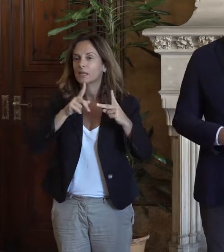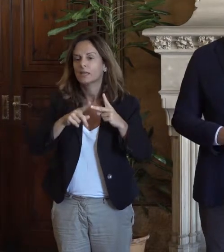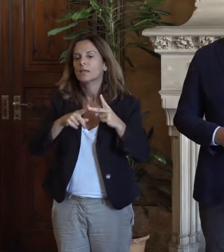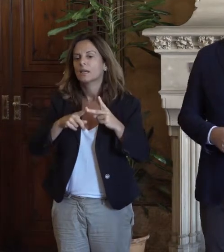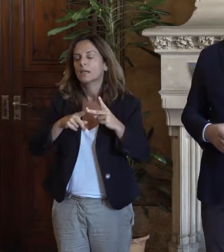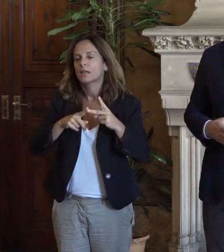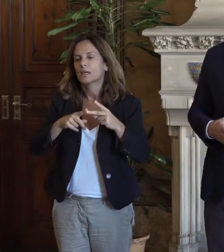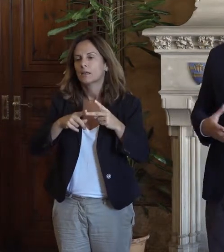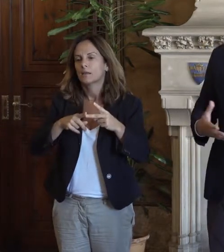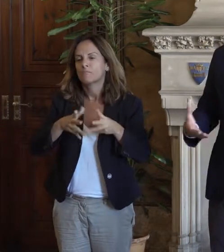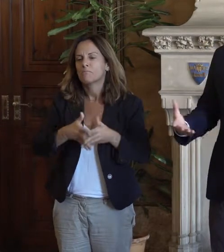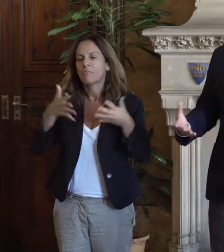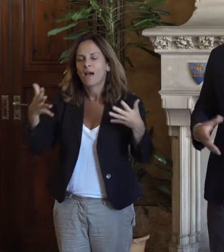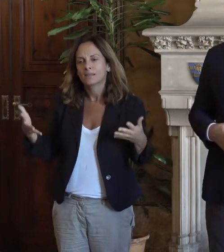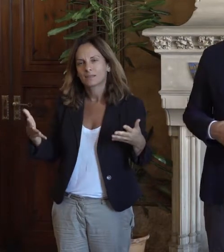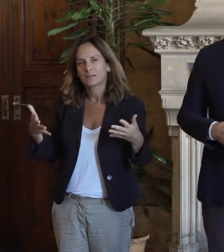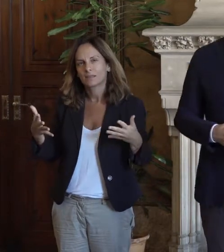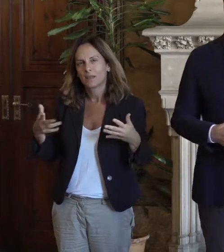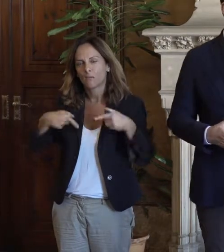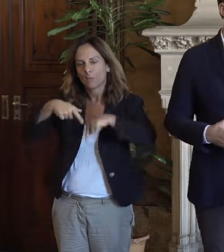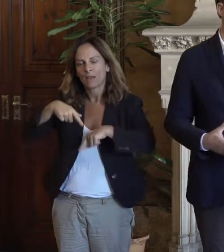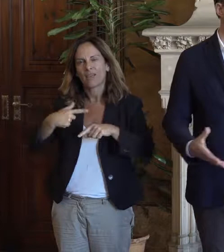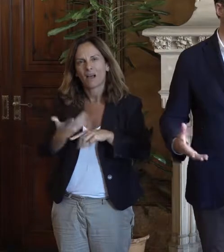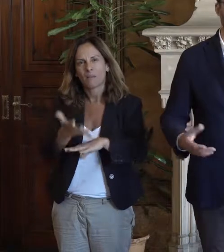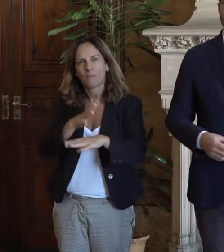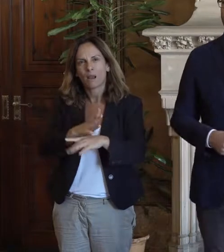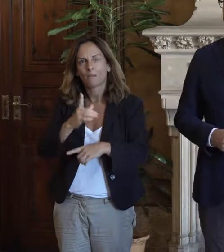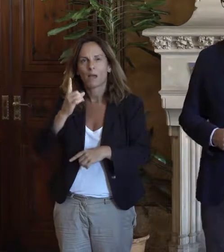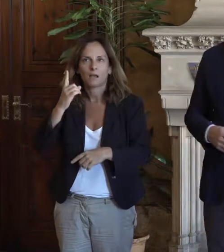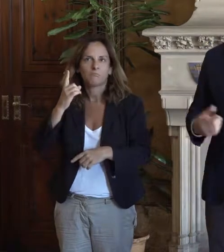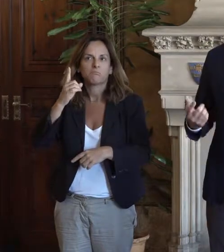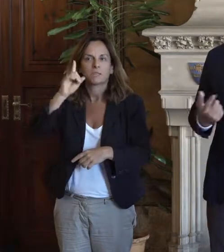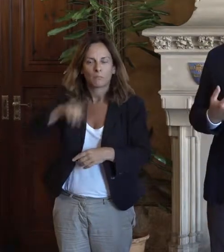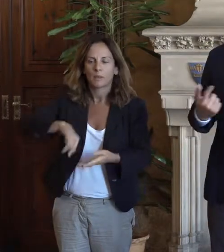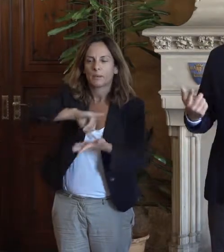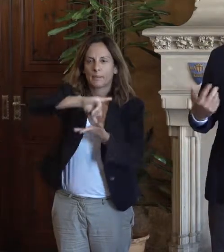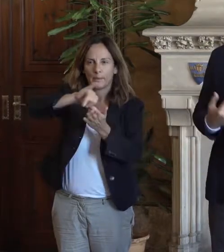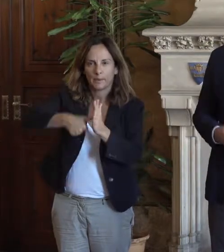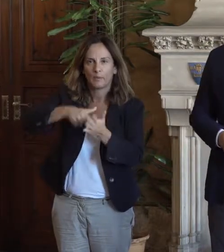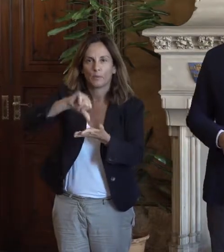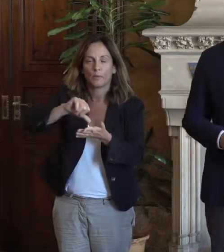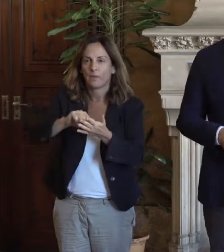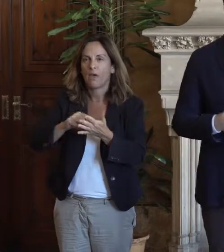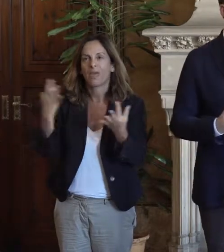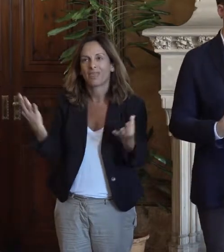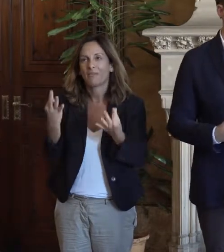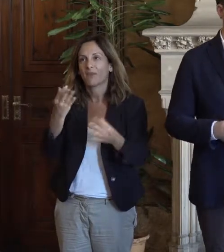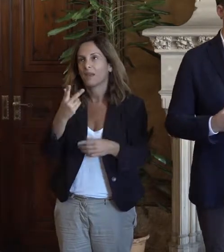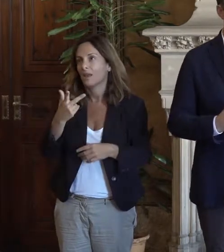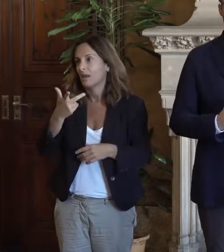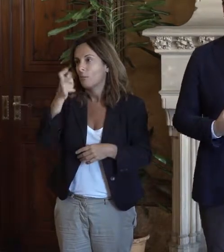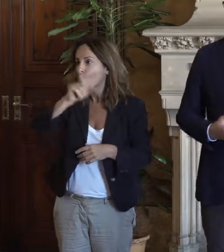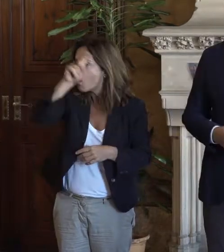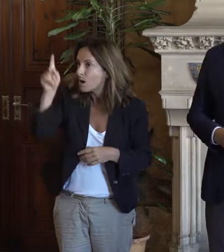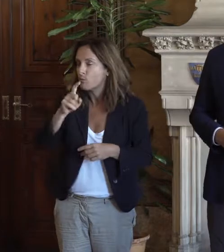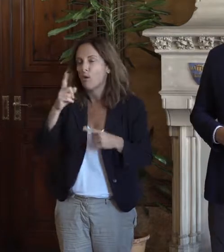La mobilitat de Palma no és únicament Palma, la mobilitat de Palma és, per exemple, l'àrea metropolitana. Hem de millorar les connexions entre els municipis, per exemple, entre